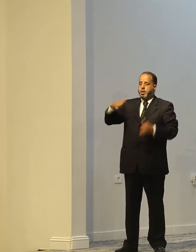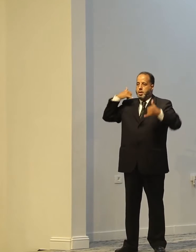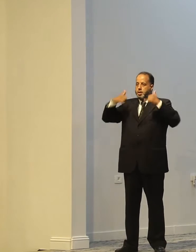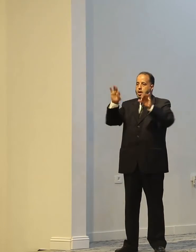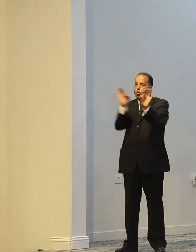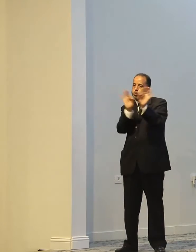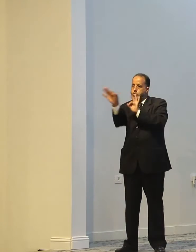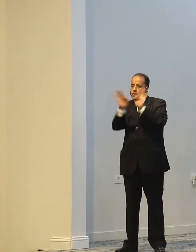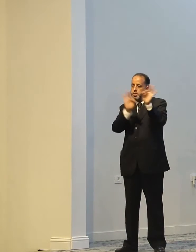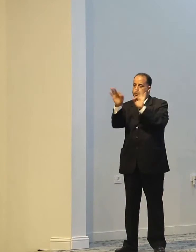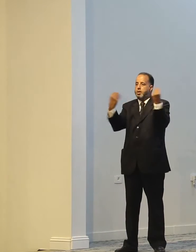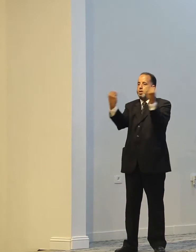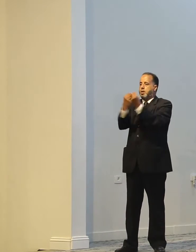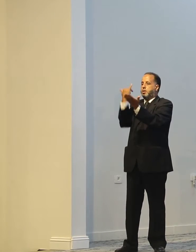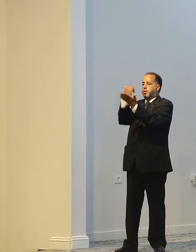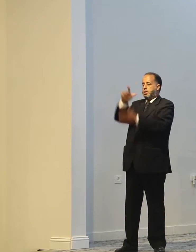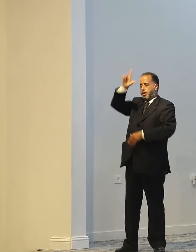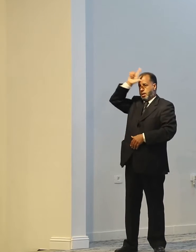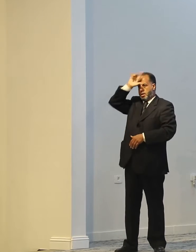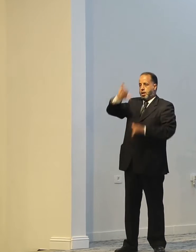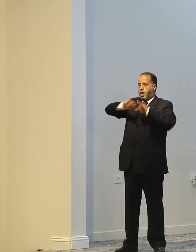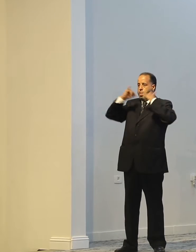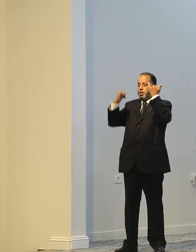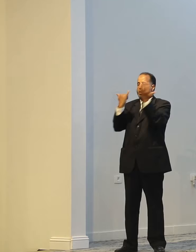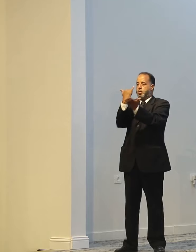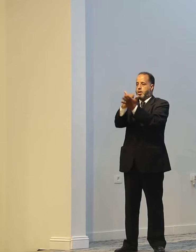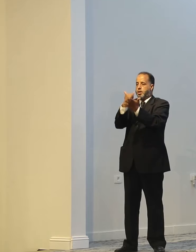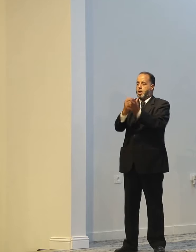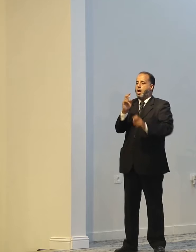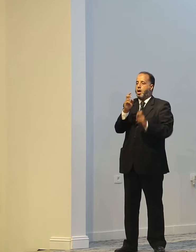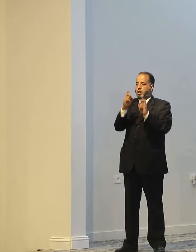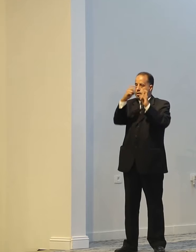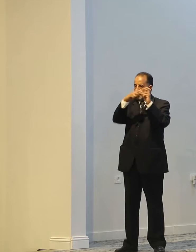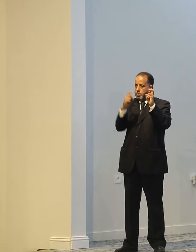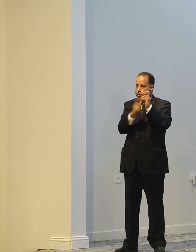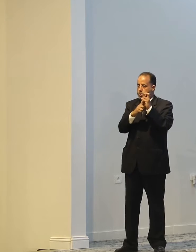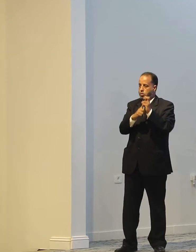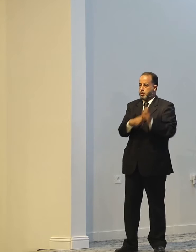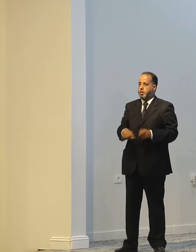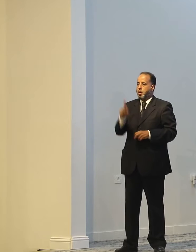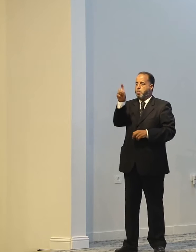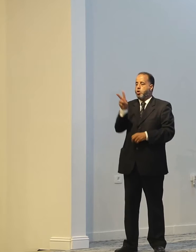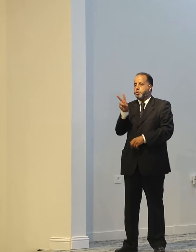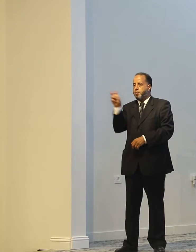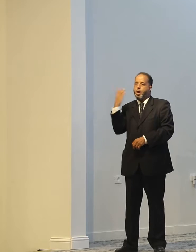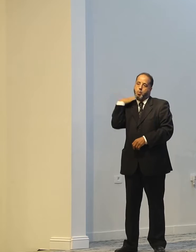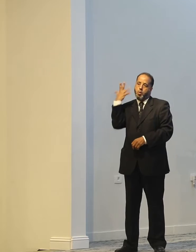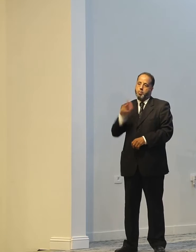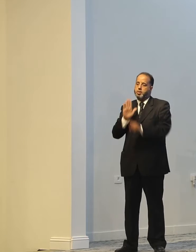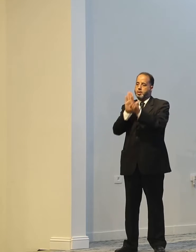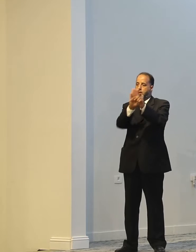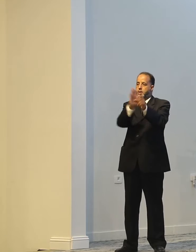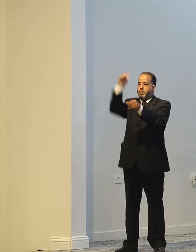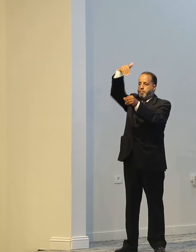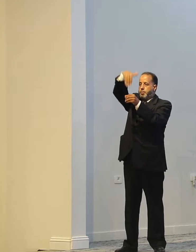والشؤون السياسية باعتباره رئيس اللجنة المشكلة بموجب القرار رقم 170 لدعم